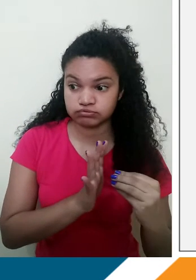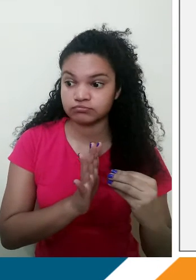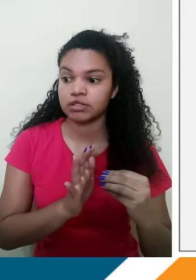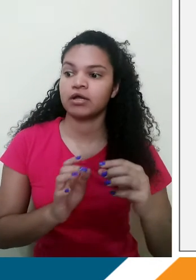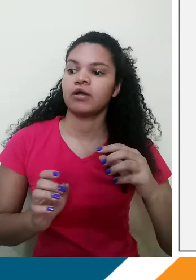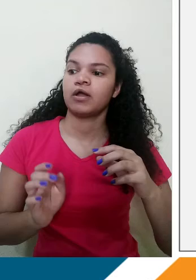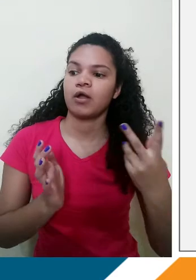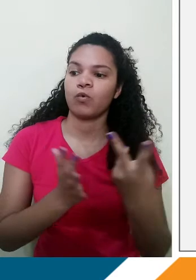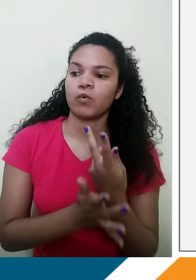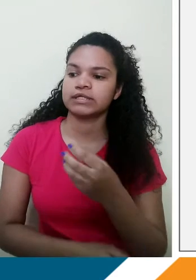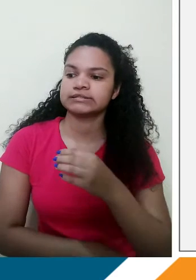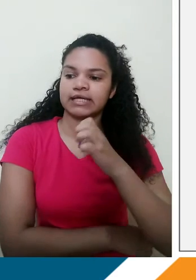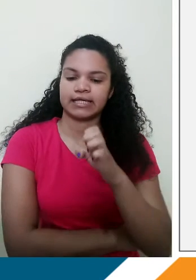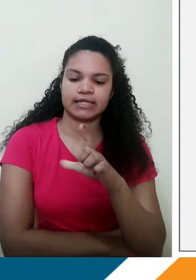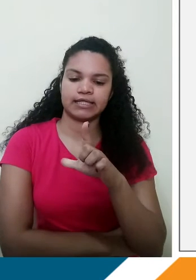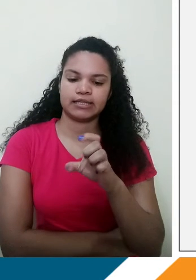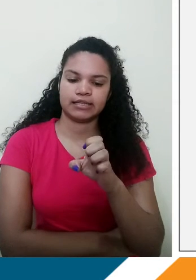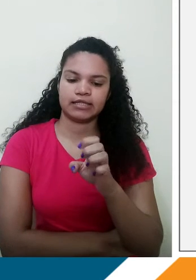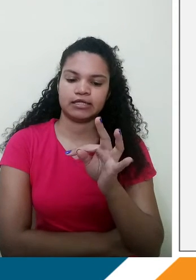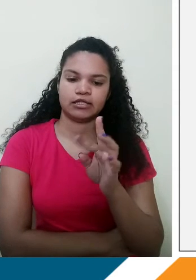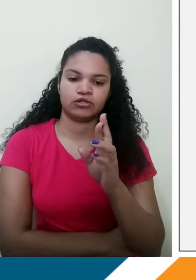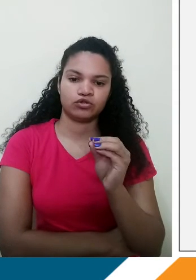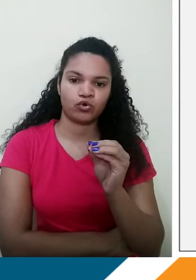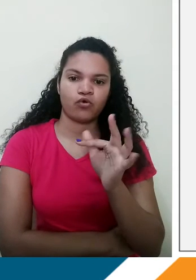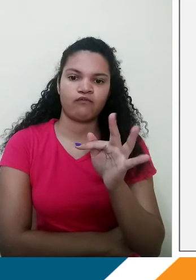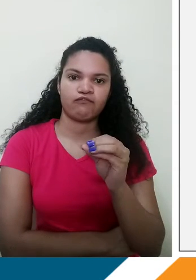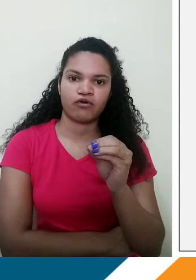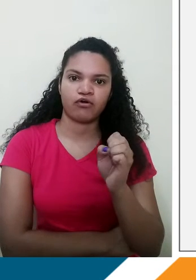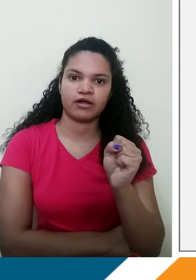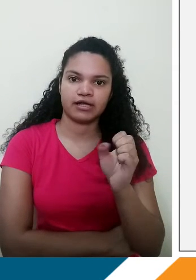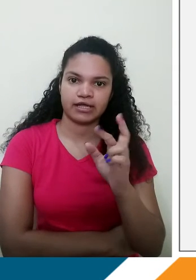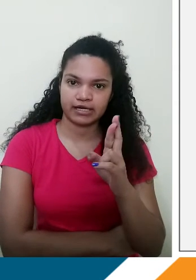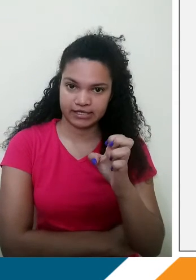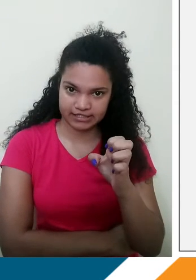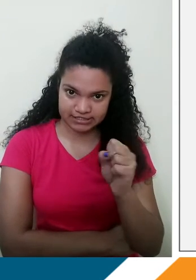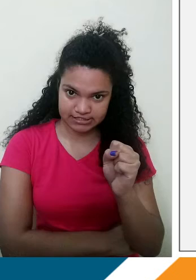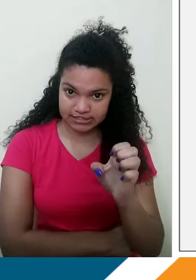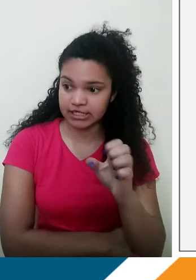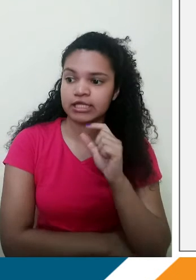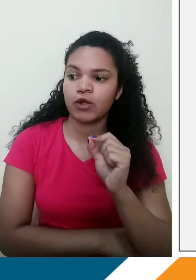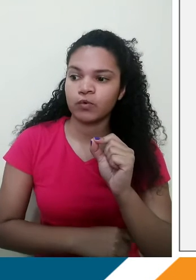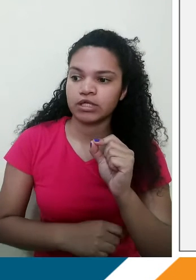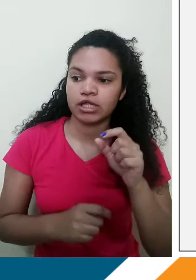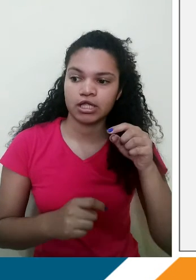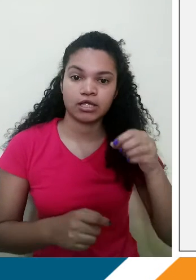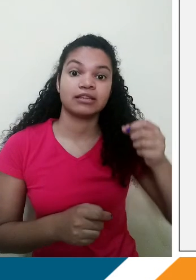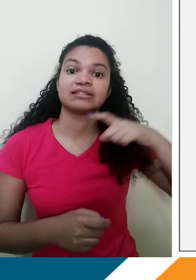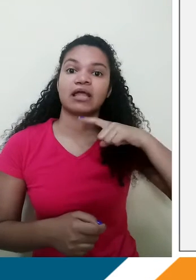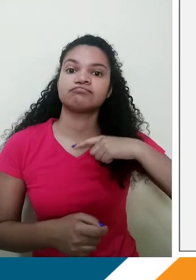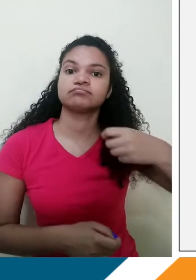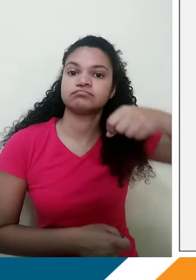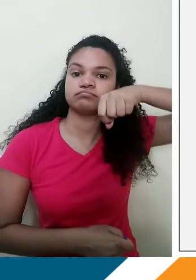basicamente em colocar as amostras de DNA associadas a um corante em um meio de gel, como o gel